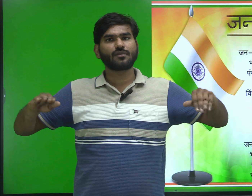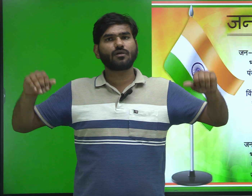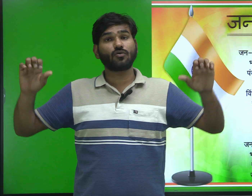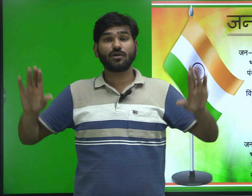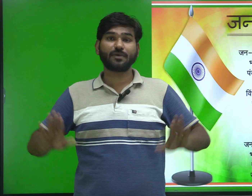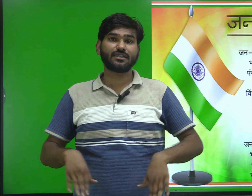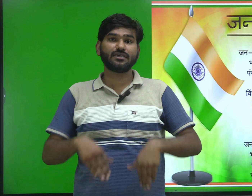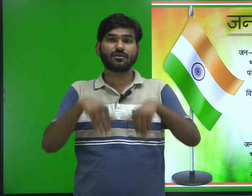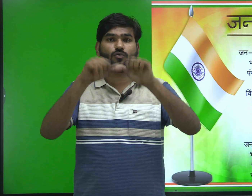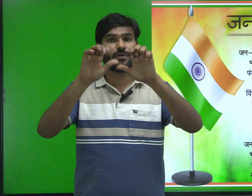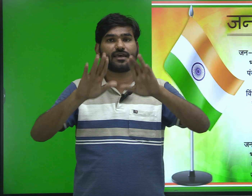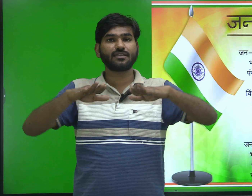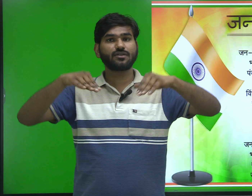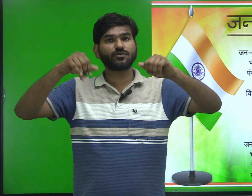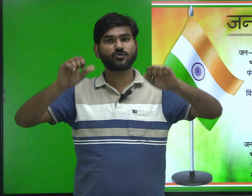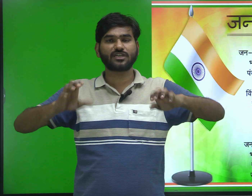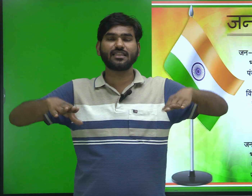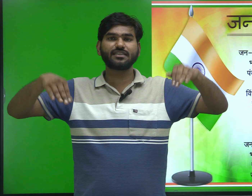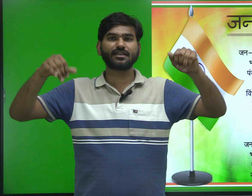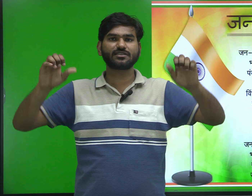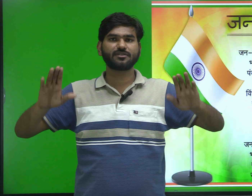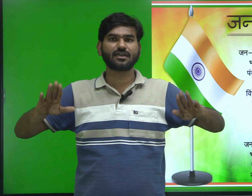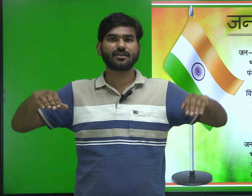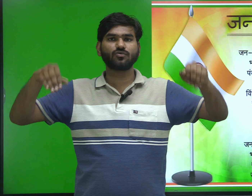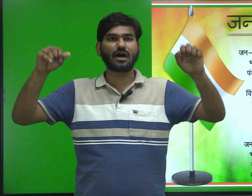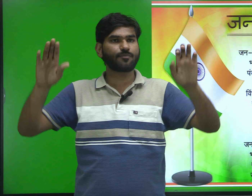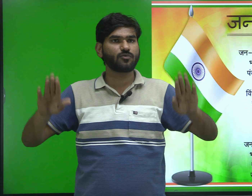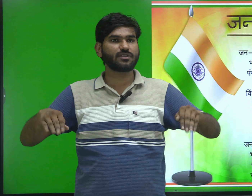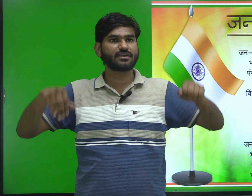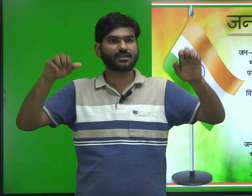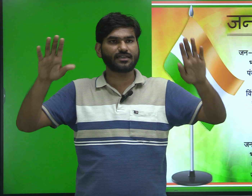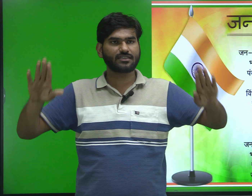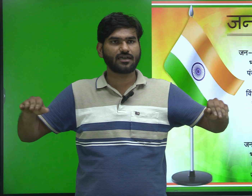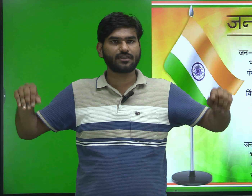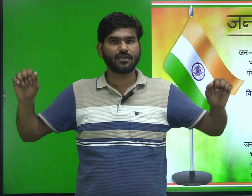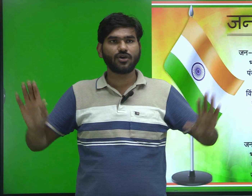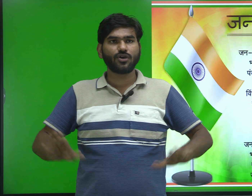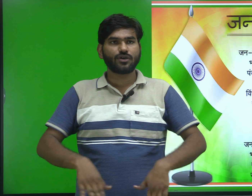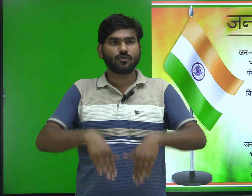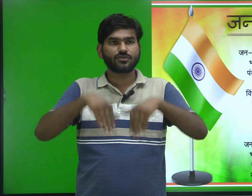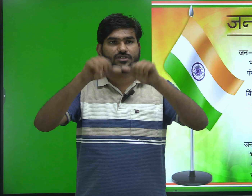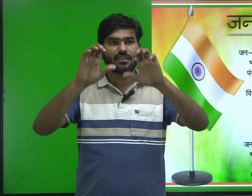क्योंकि पानी ऊपर आया तो उछाल की तरह इसमें जा रहा है, तो आपको उंगलियां इस तरीके से दिखानी। उच्छल